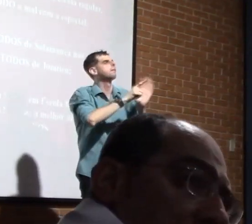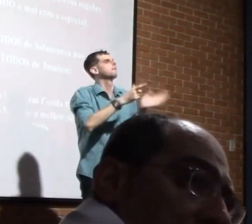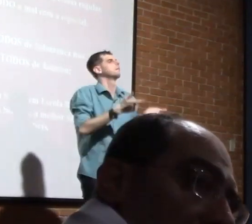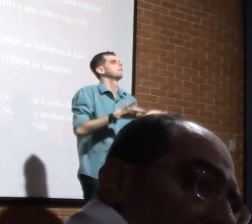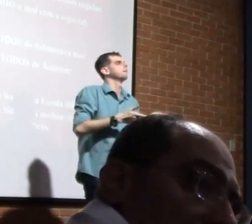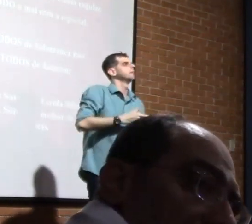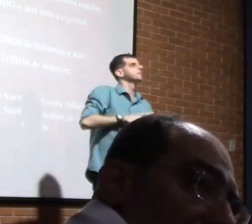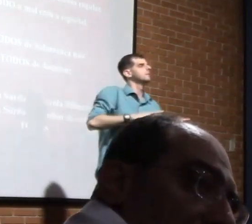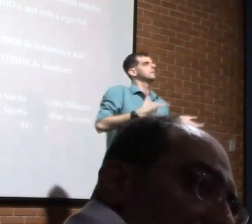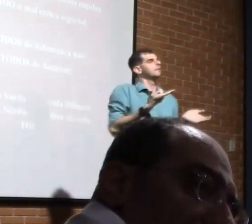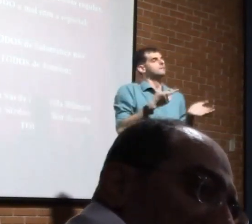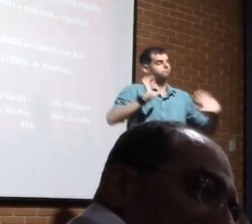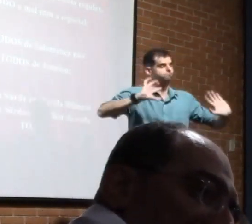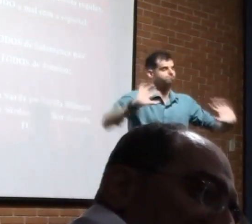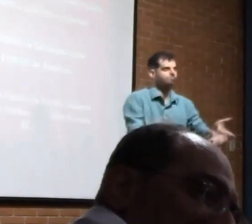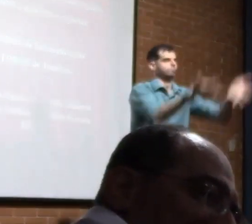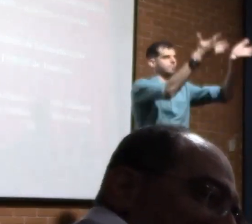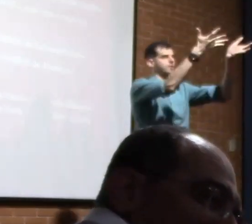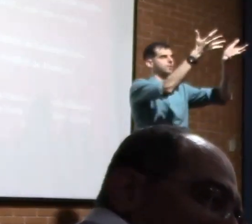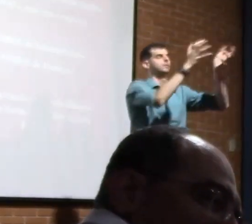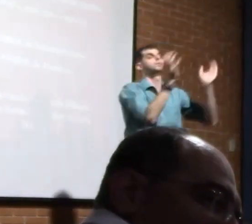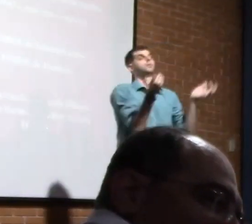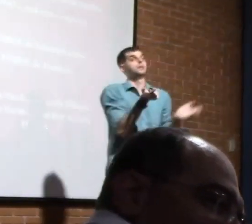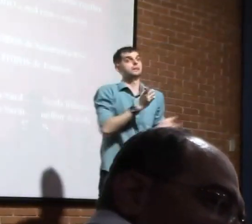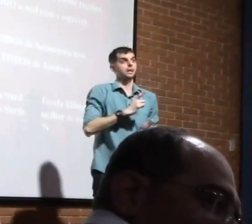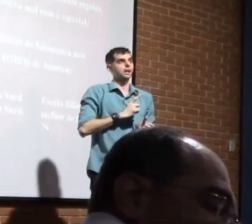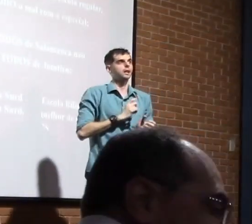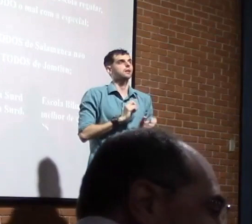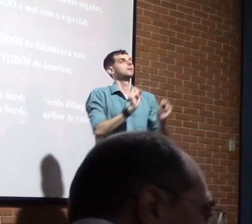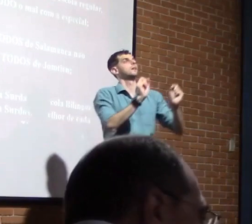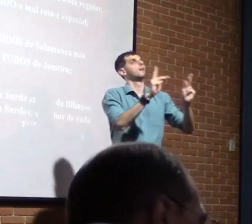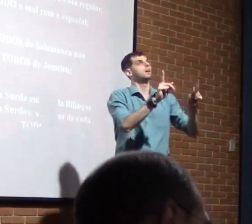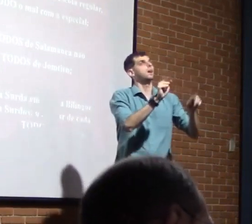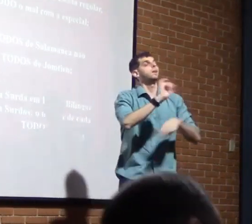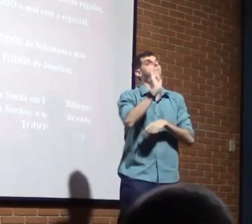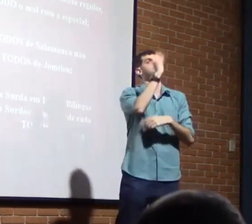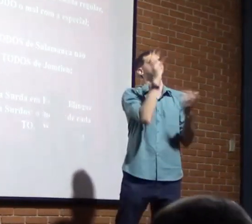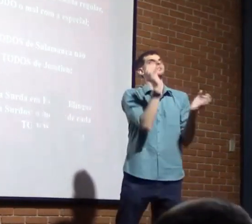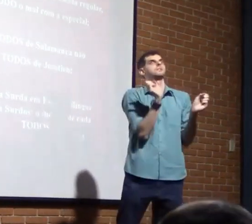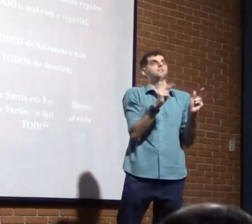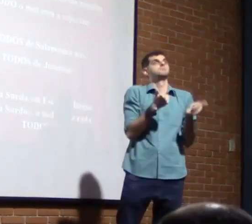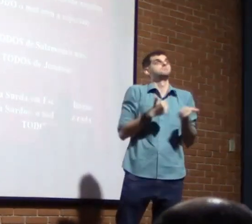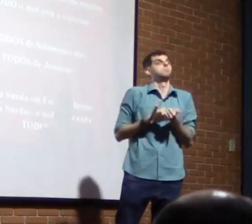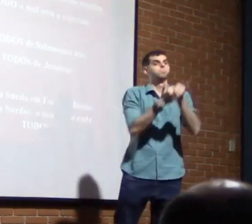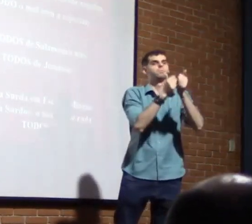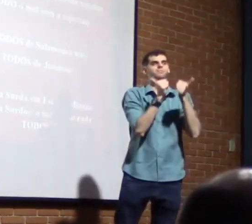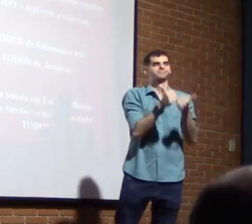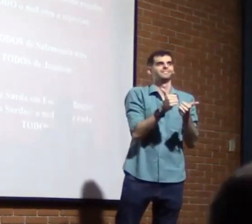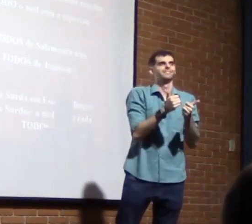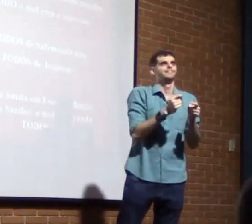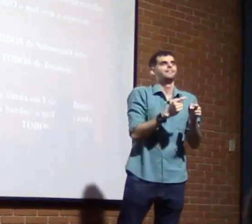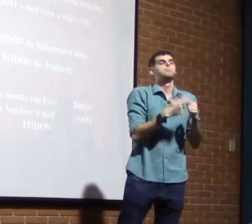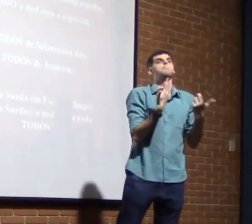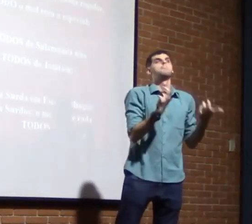também dar o apoio para a estrutura, né? Estimular para que a escola inclusiva ela possa